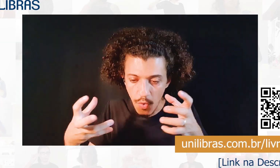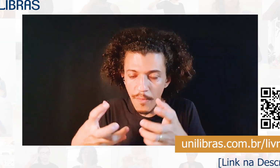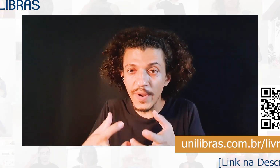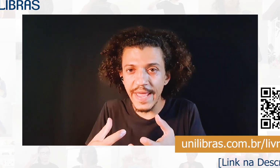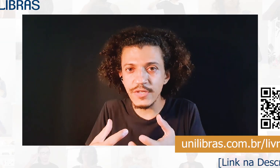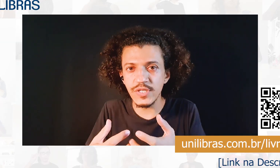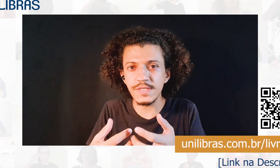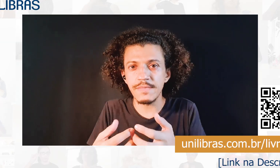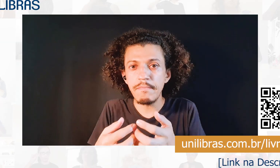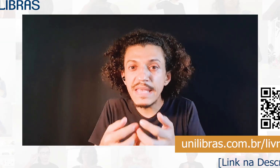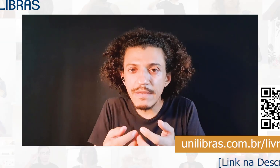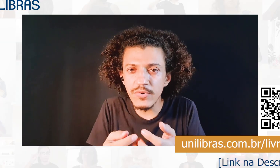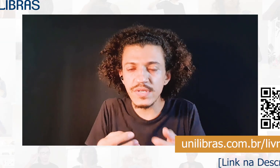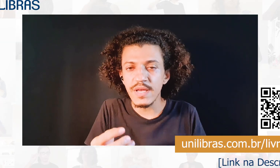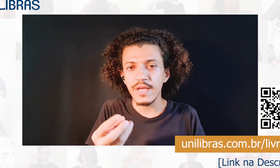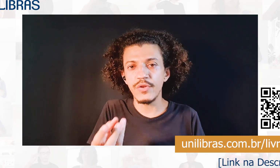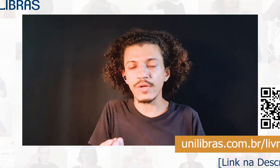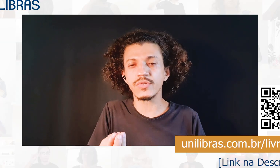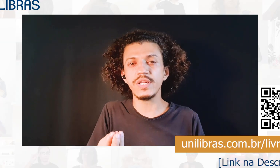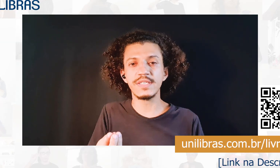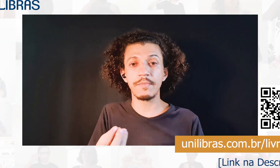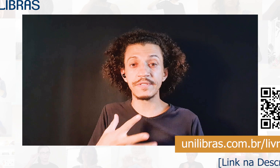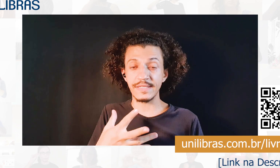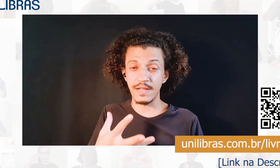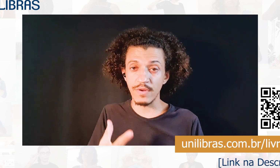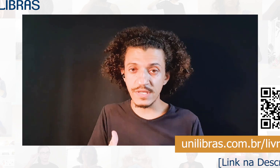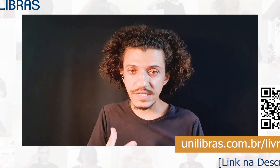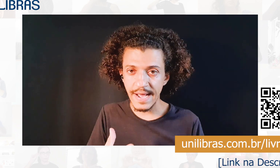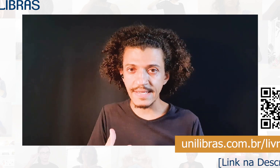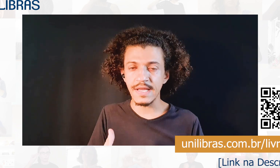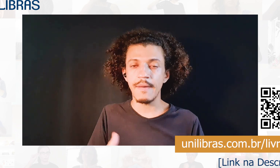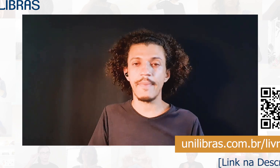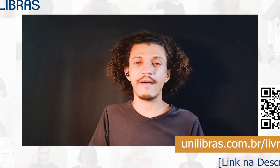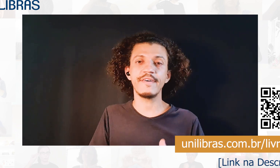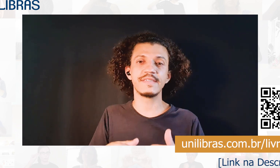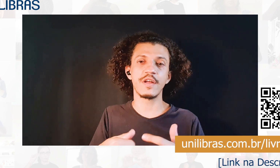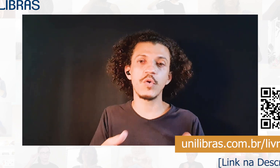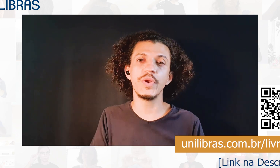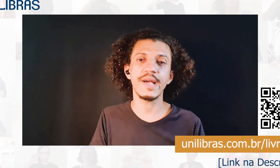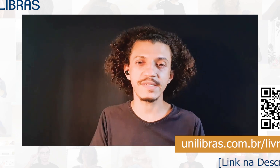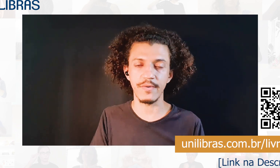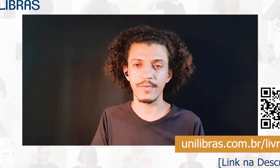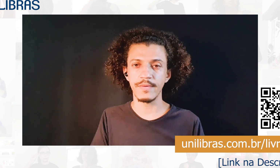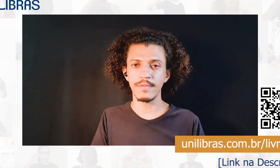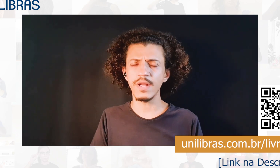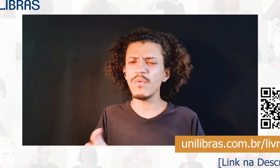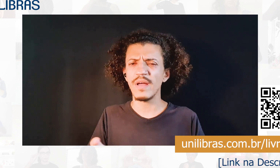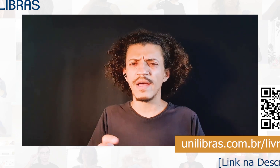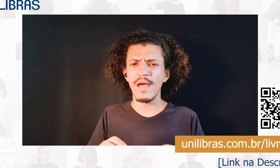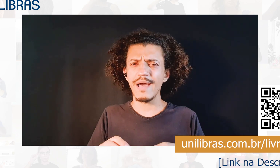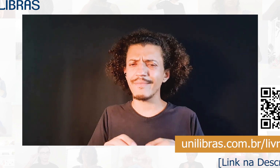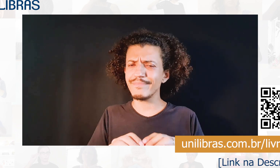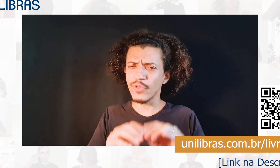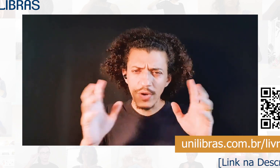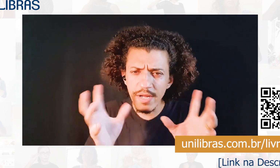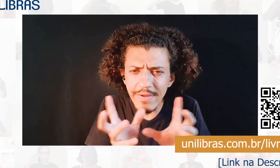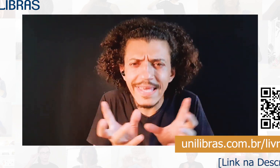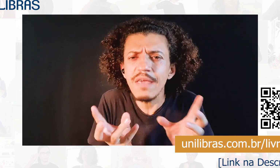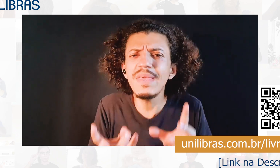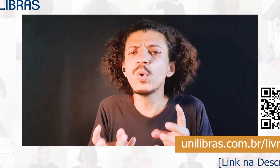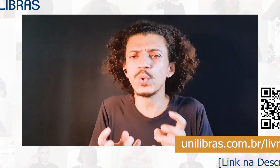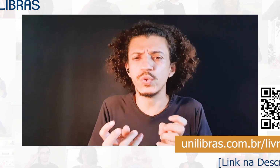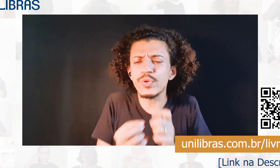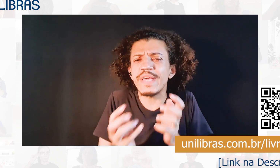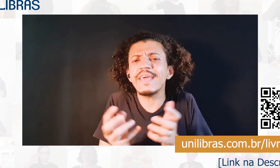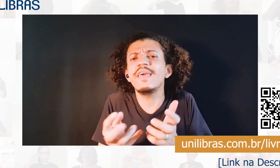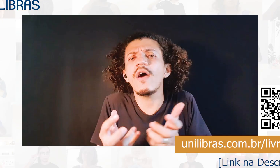desses componentes mínimos que nós utilizamos nas línguas de sinais para fazer a comunicação. Então, trocando aqui